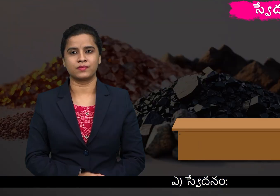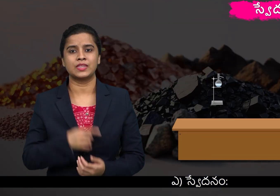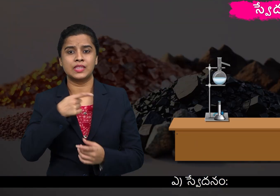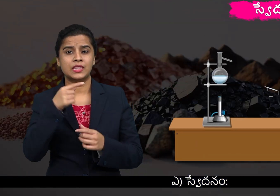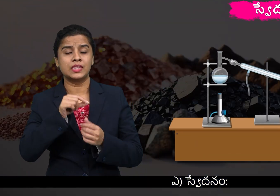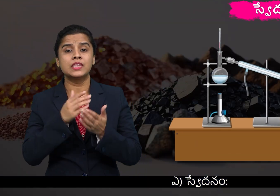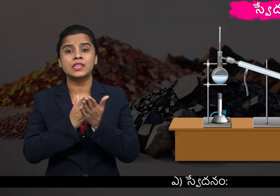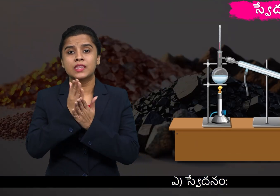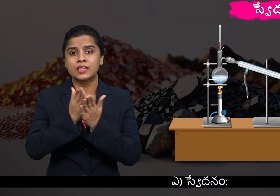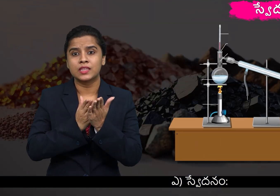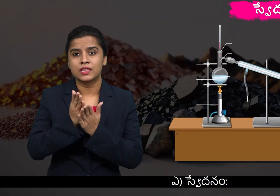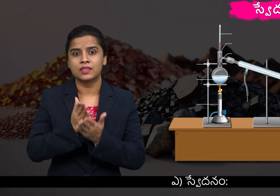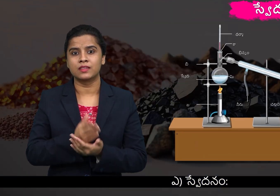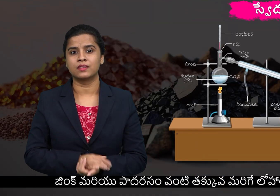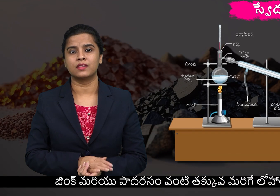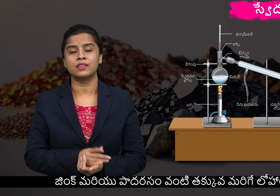స్వేదనం.